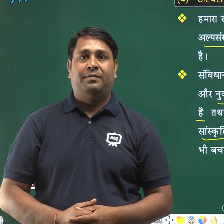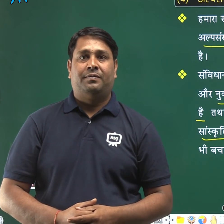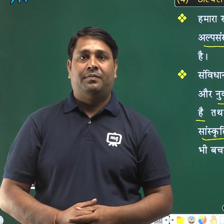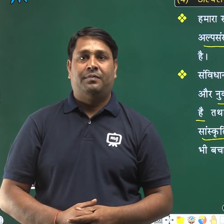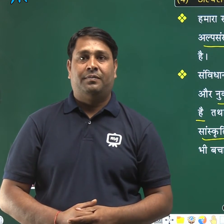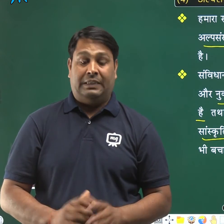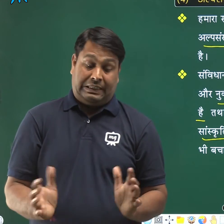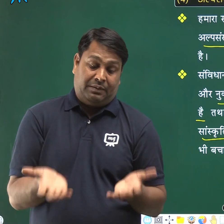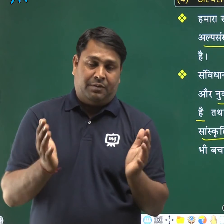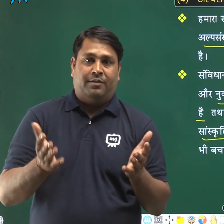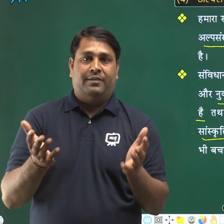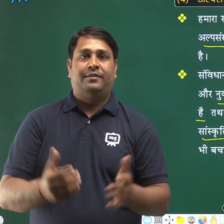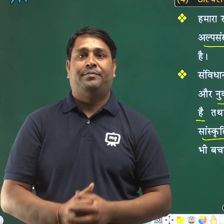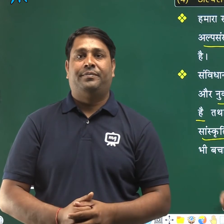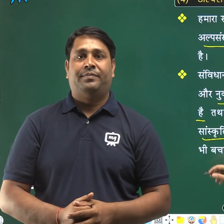आशंका से भी